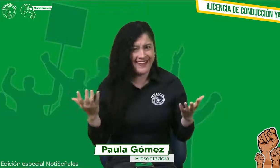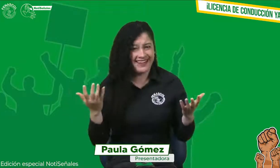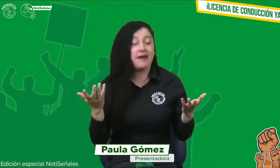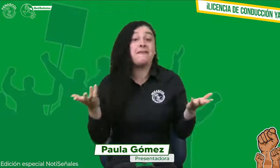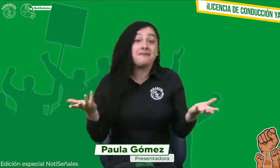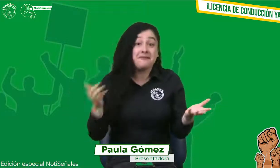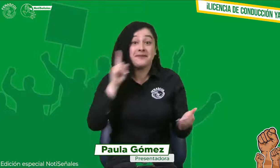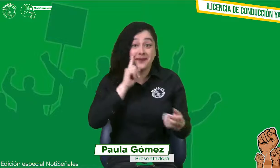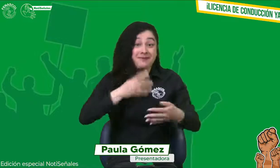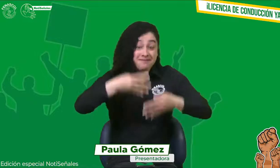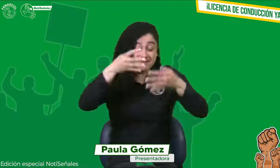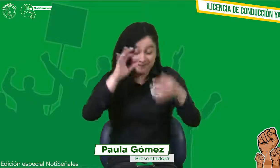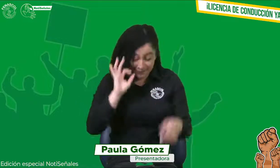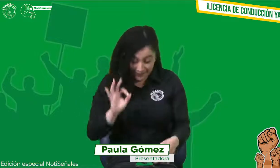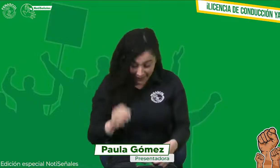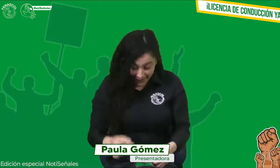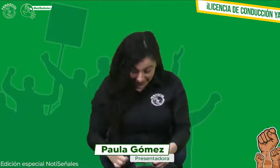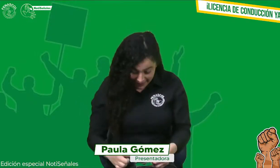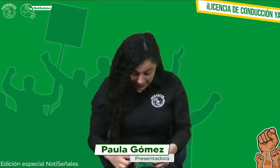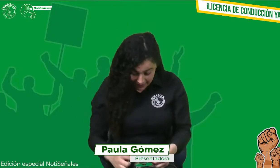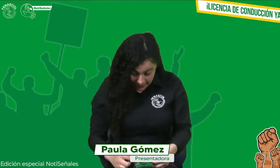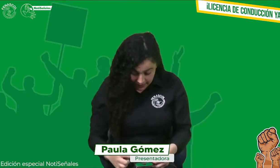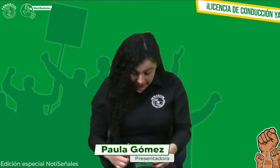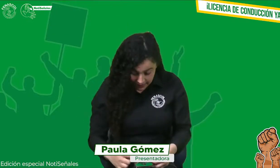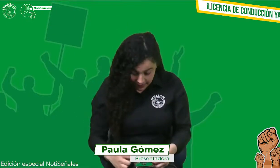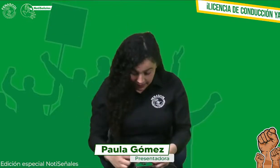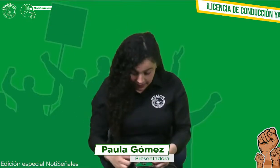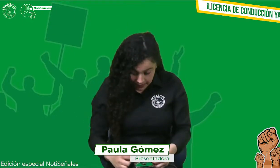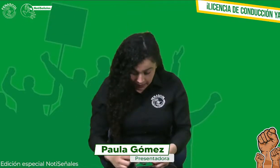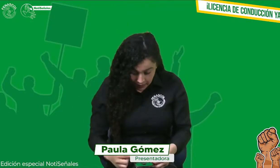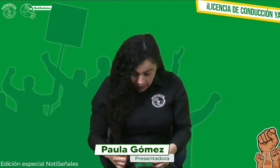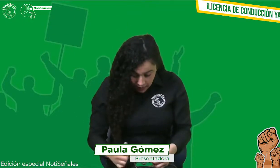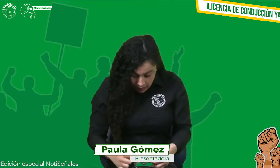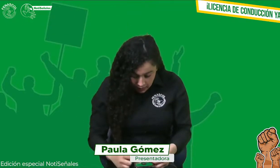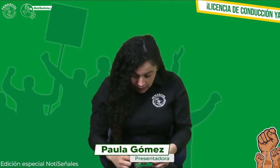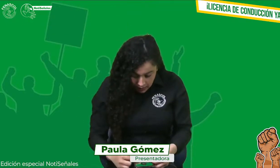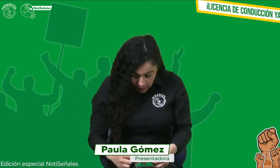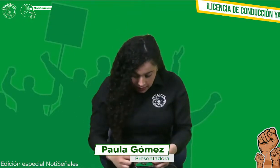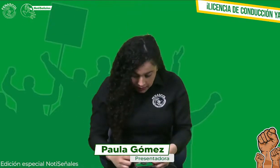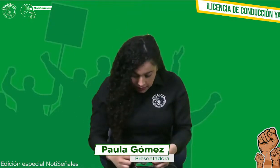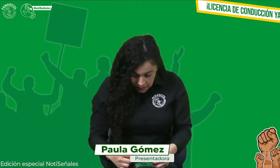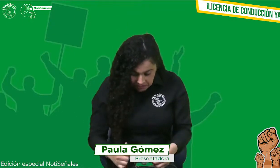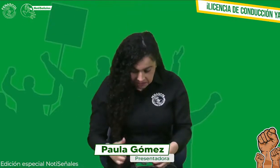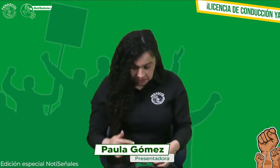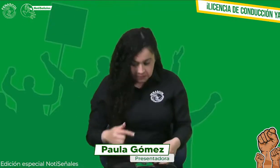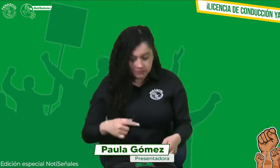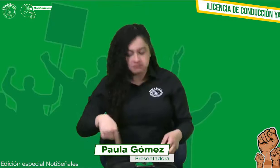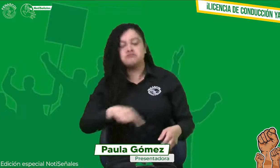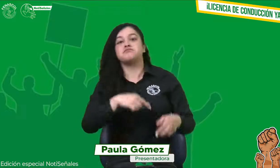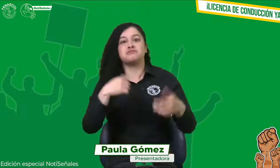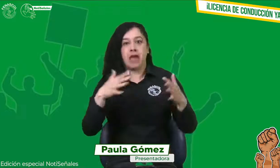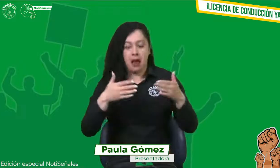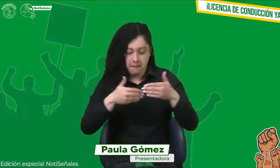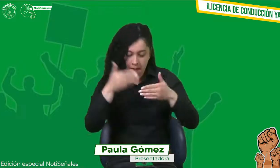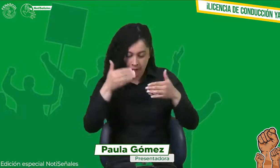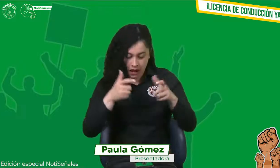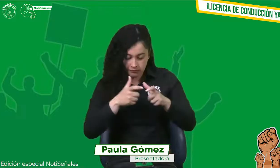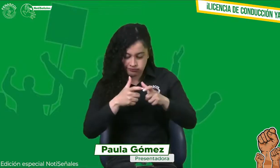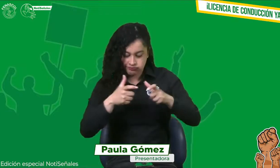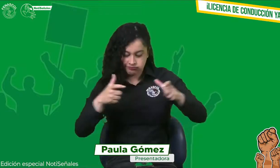nos mencionan que los sordos tenemos esa capacidad de poder hacer, de poder manejar. Y bueno,